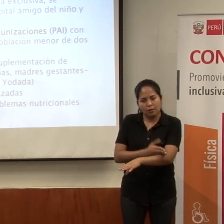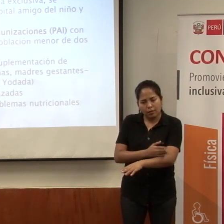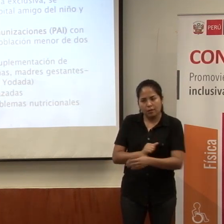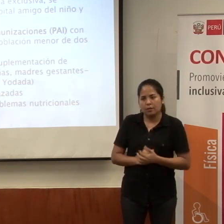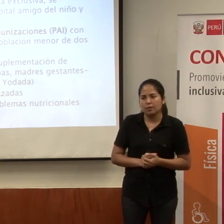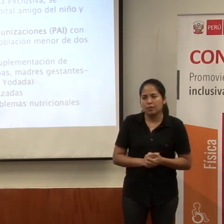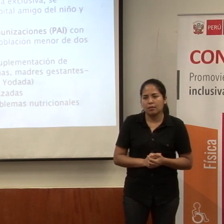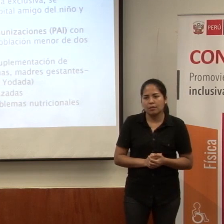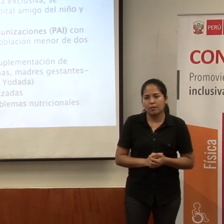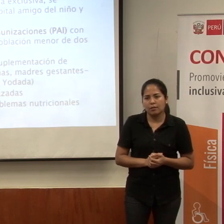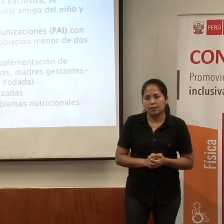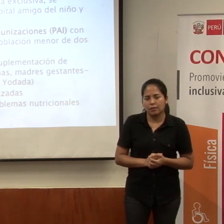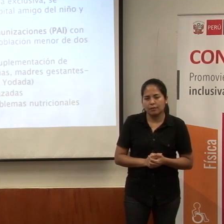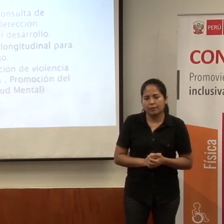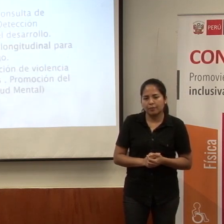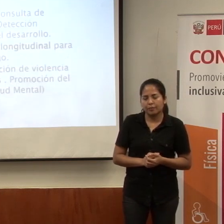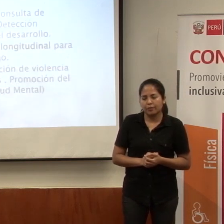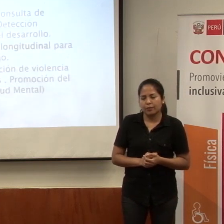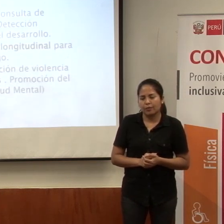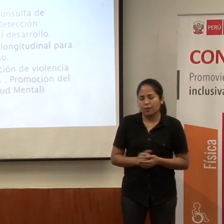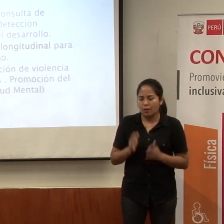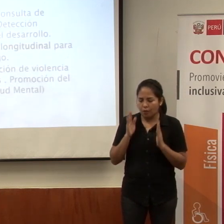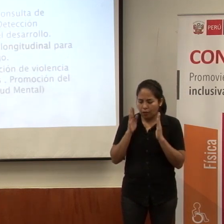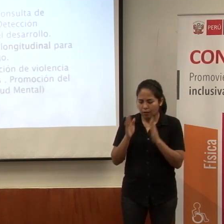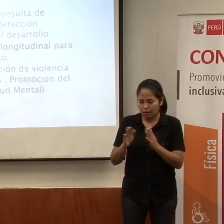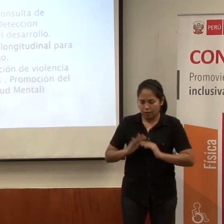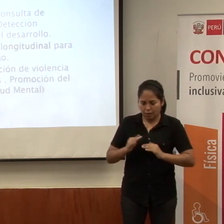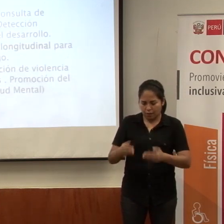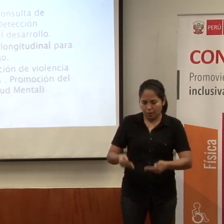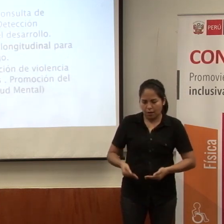oportuna de problemas nutricionales en el embarazo.